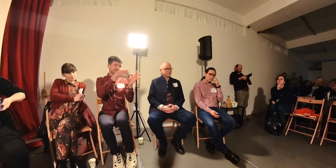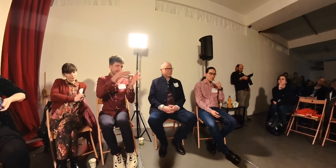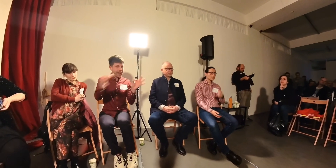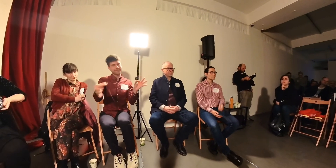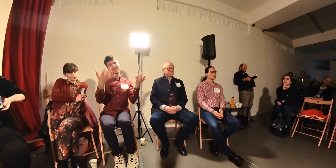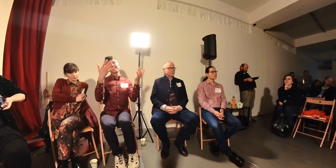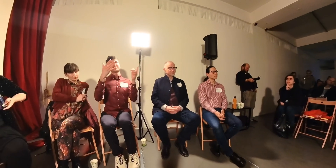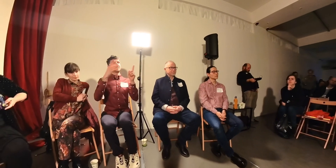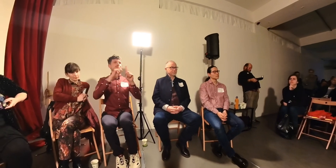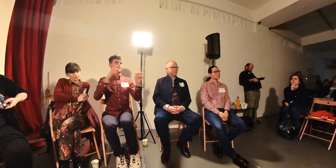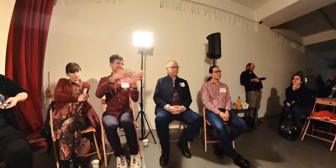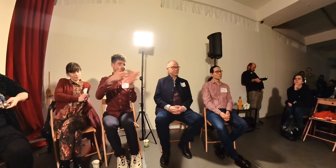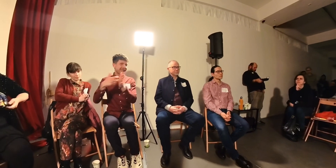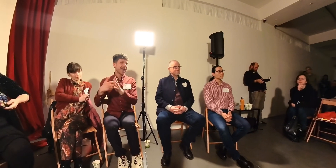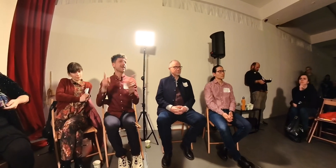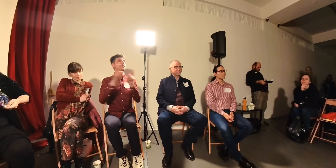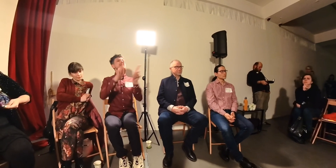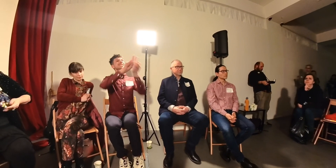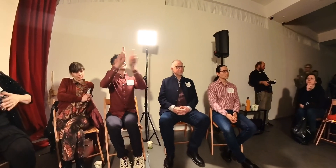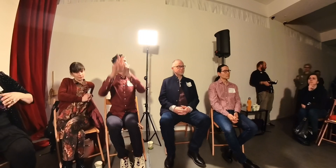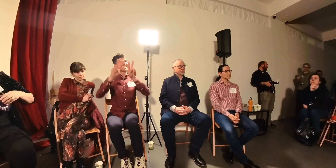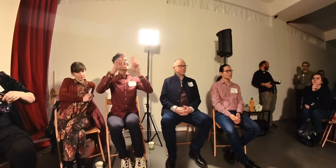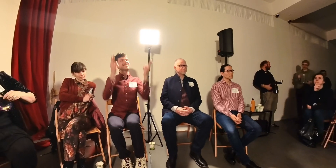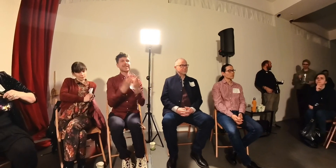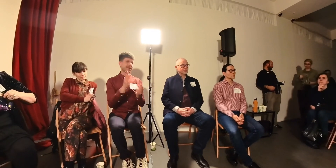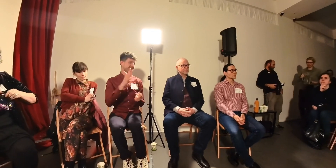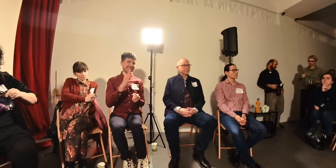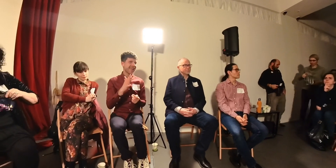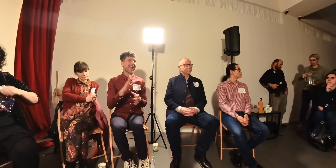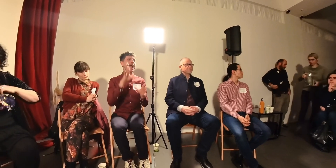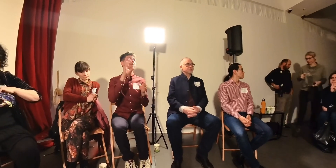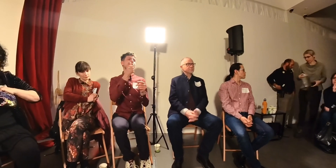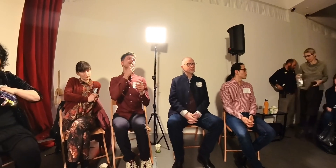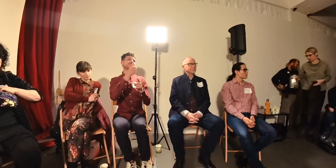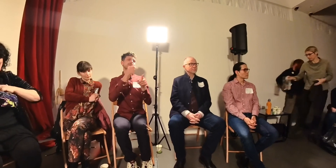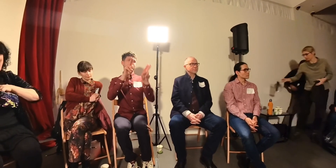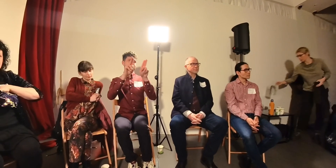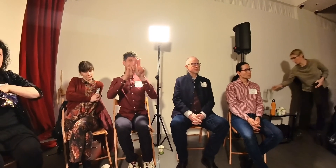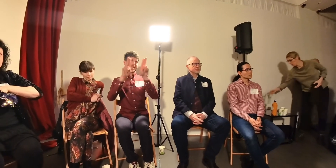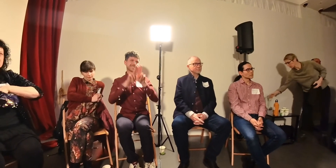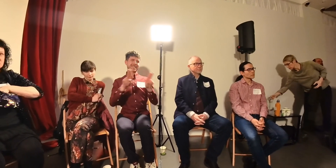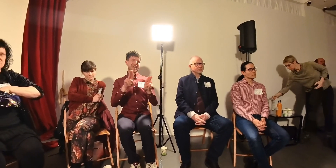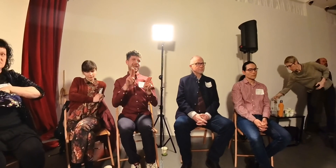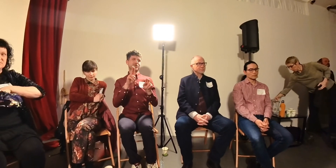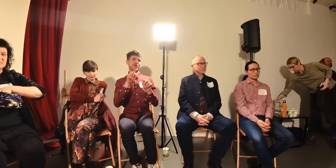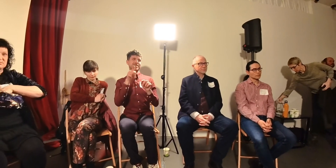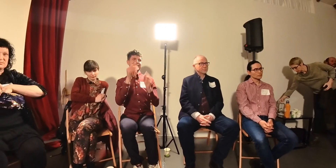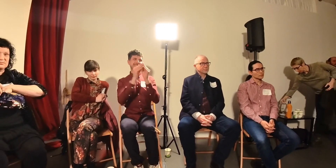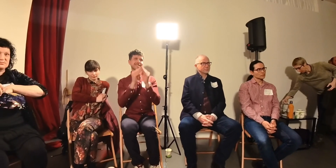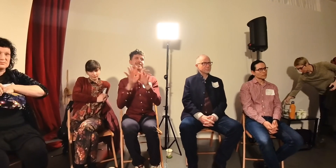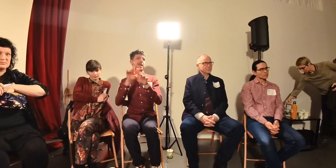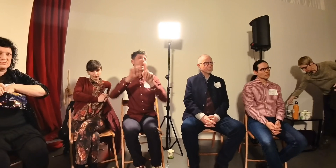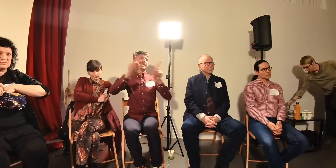i kolikrát v politické reprezentaci, tak vlastně to ovlivňuje i nás. A ta